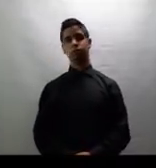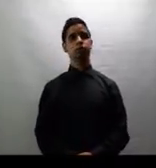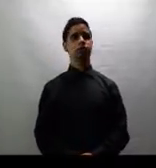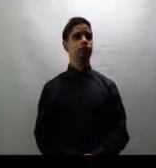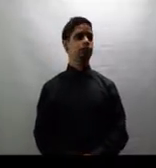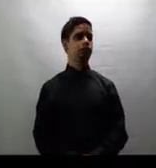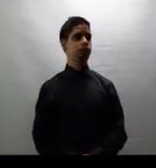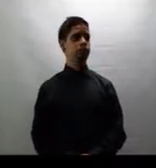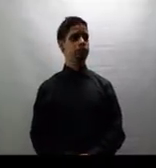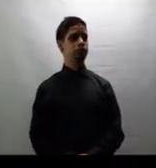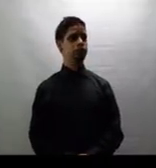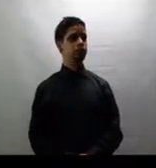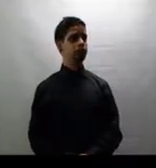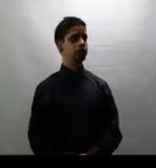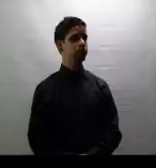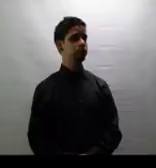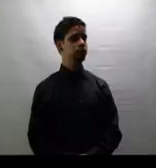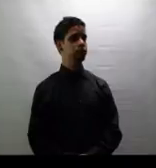llegar